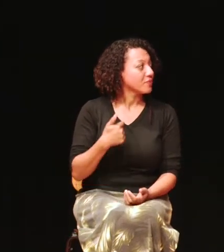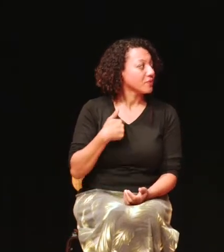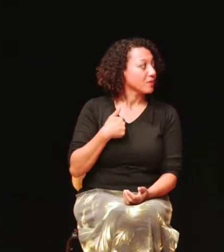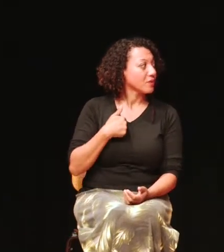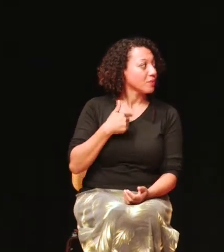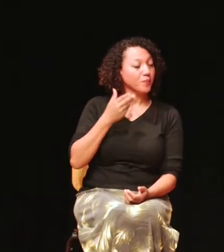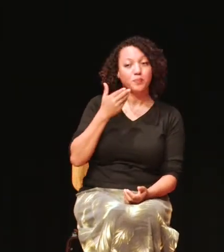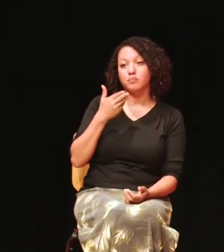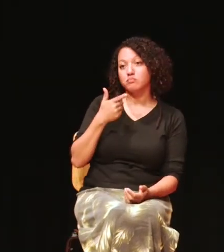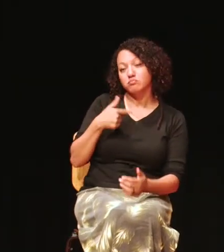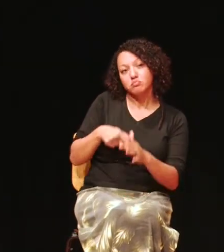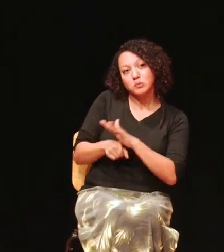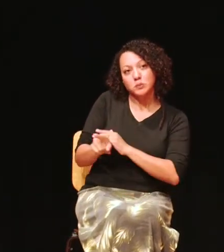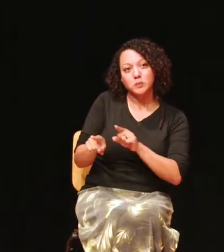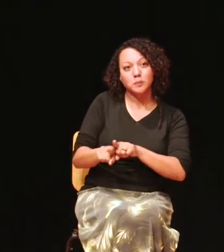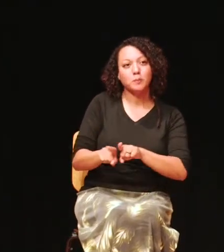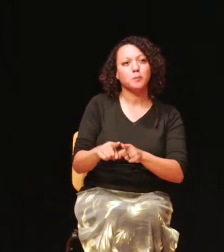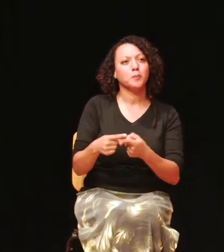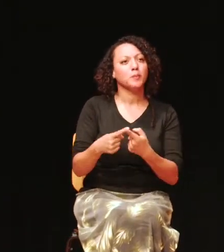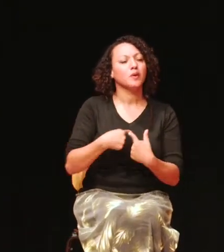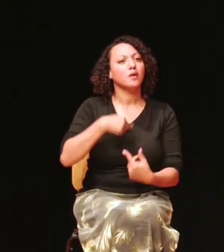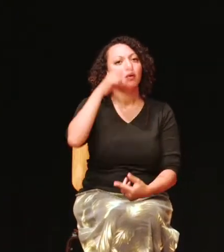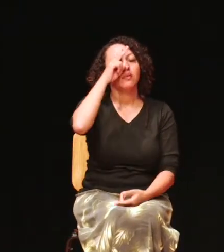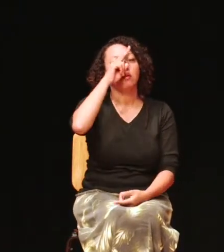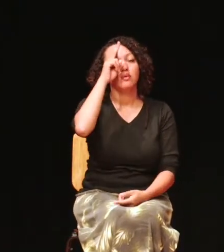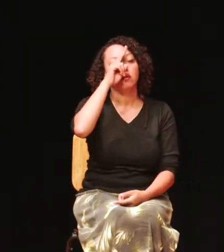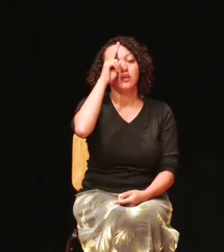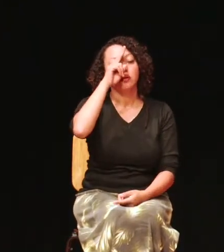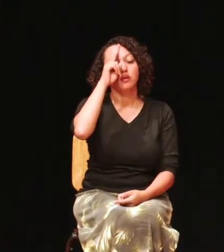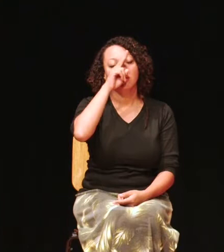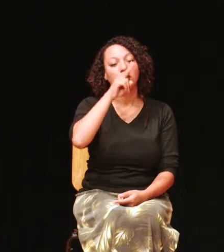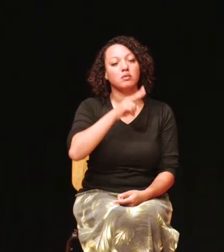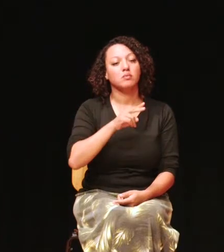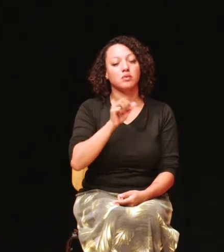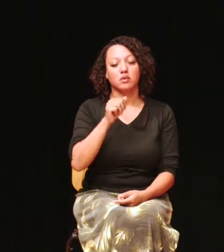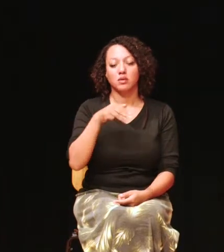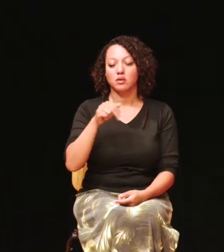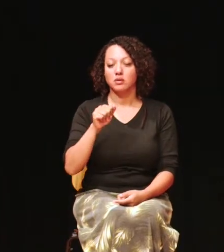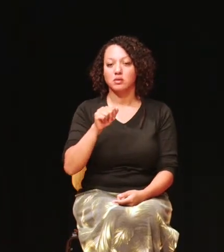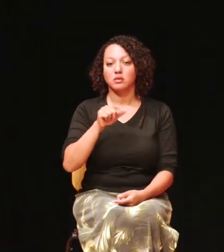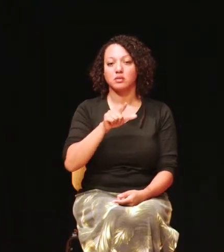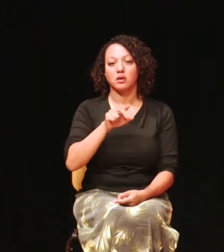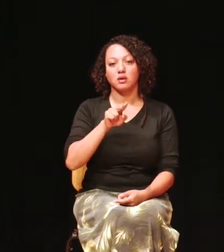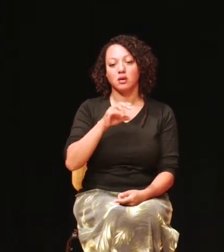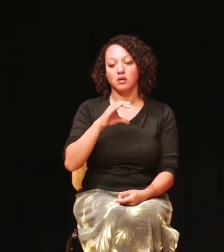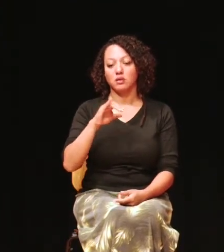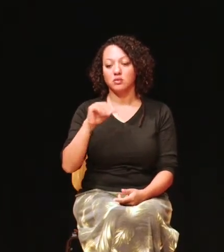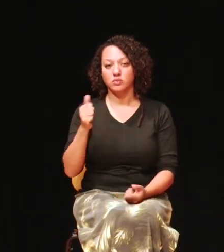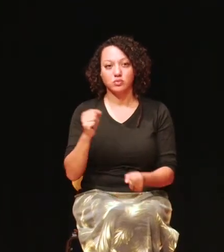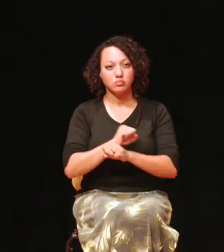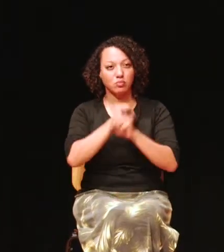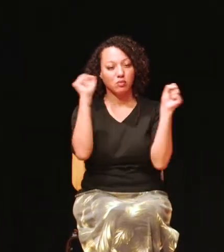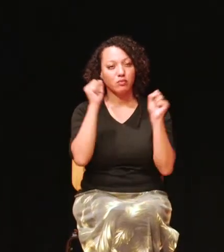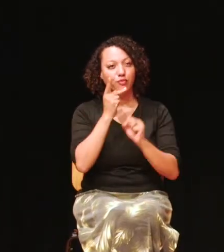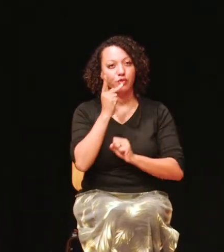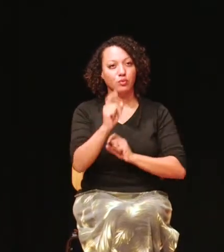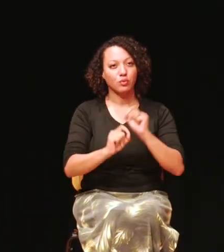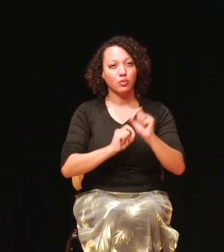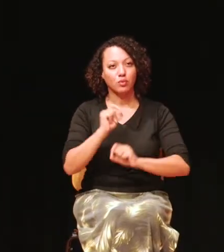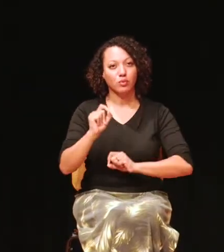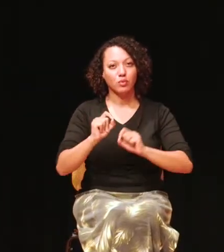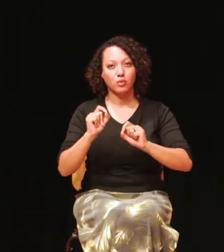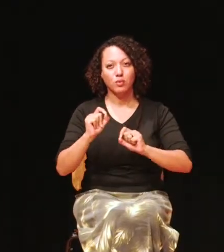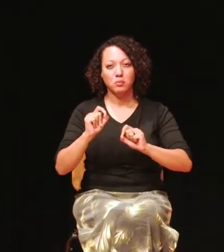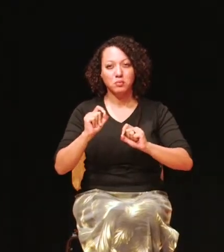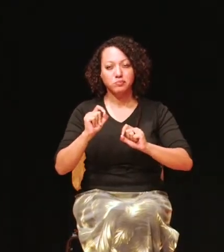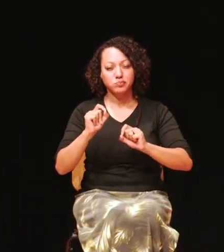pergunta, porque eu lembro da colocação da Ana Lúcia, que falou de manhã, de reforçar uma imagem